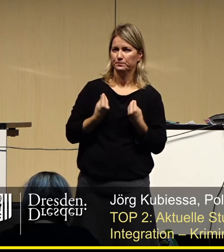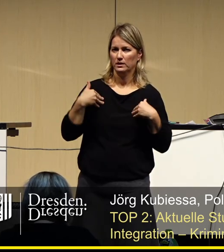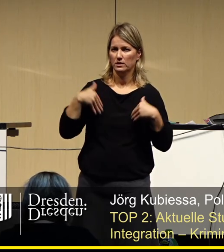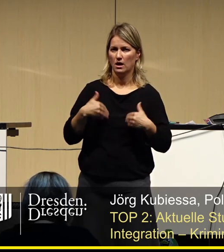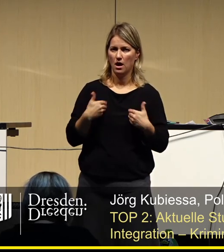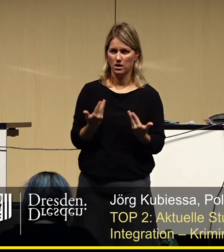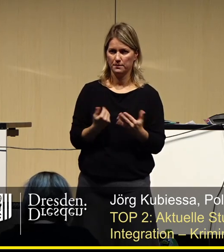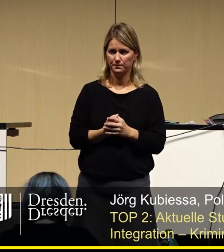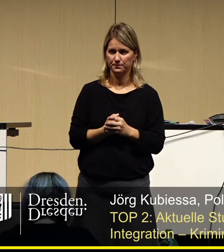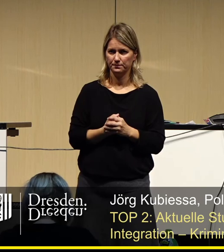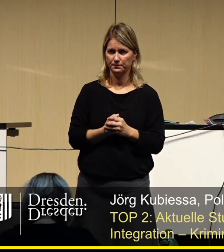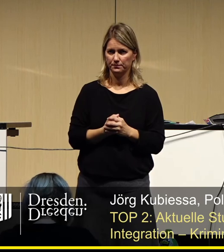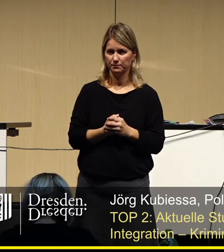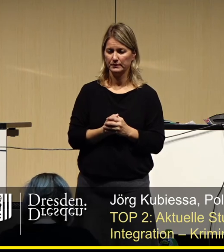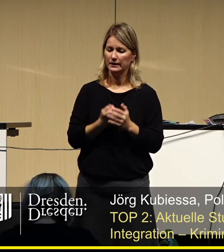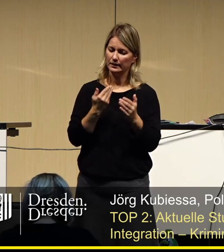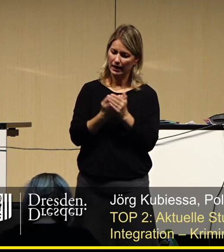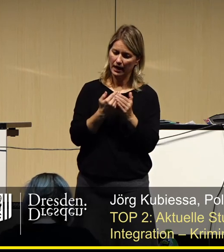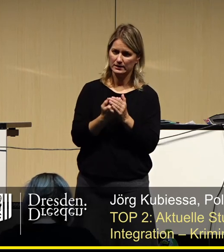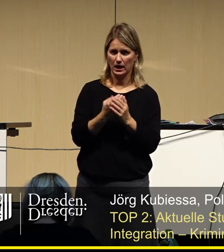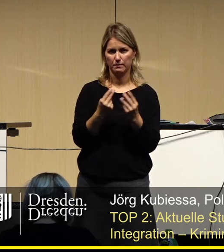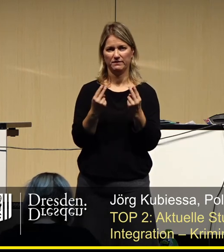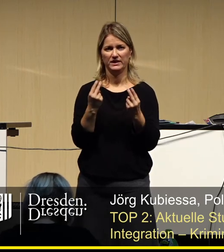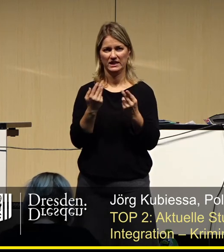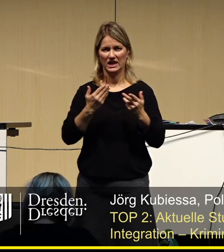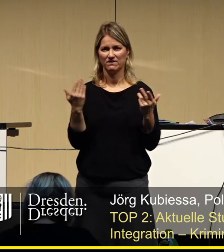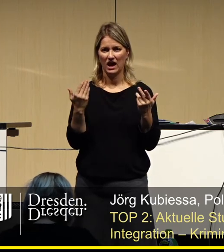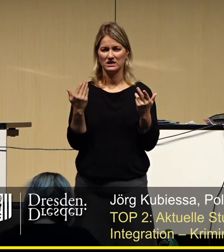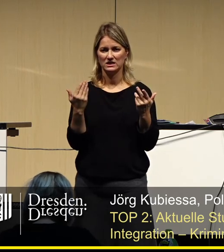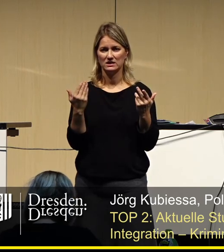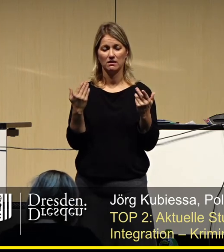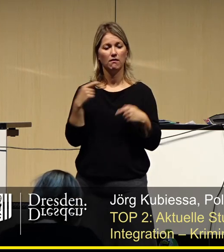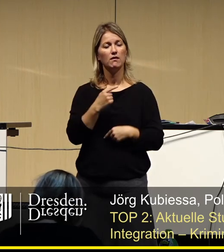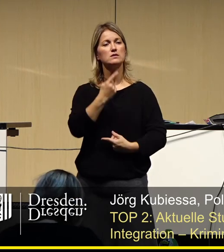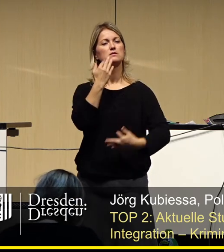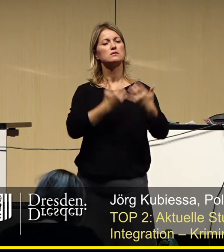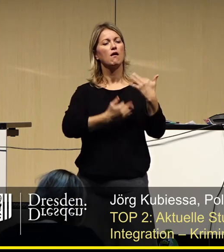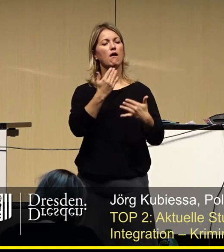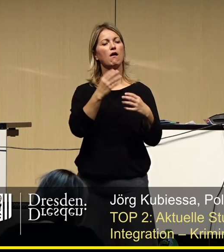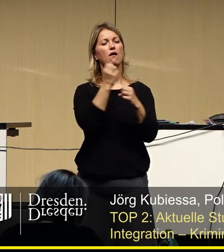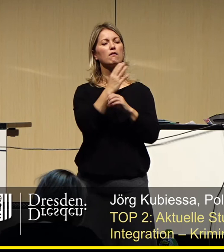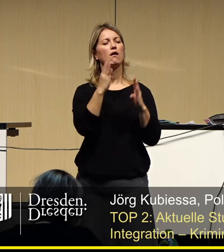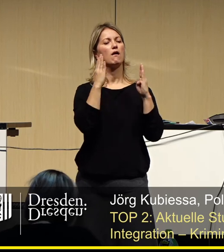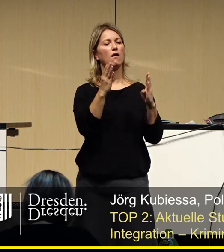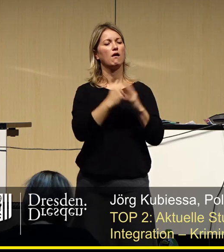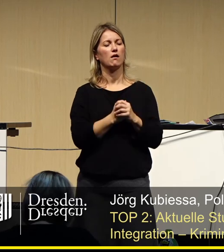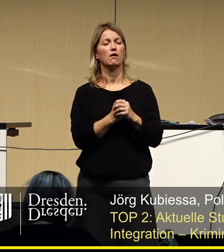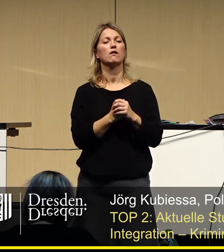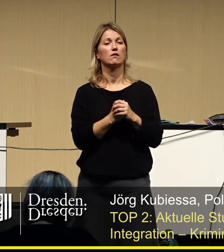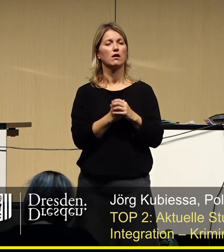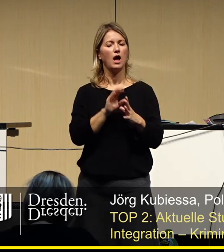deswegen ist es so wichtig, dass man neben diesen objektiven Zahlen sich darüber auch Gedanken